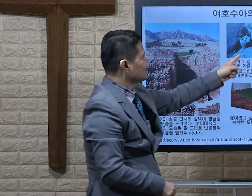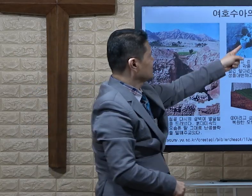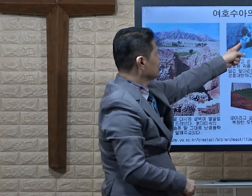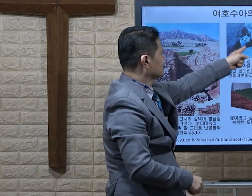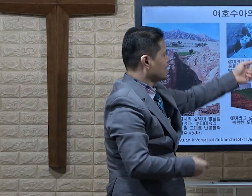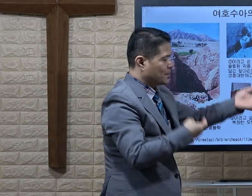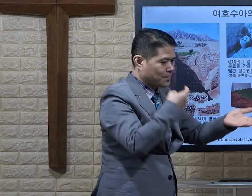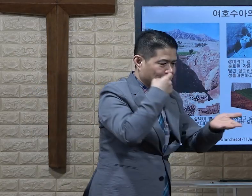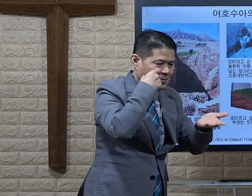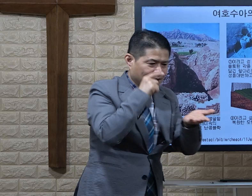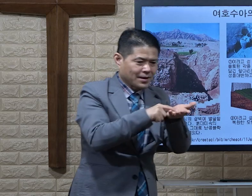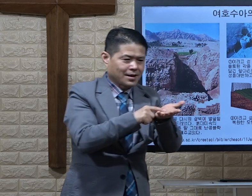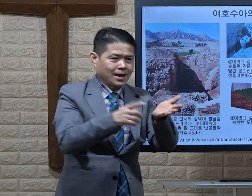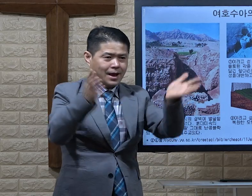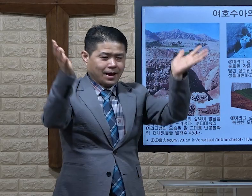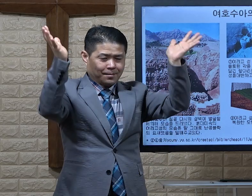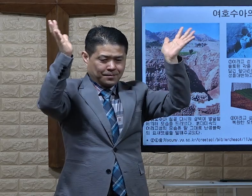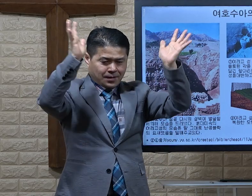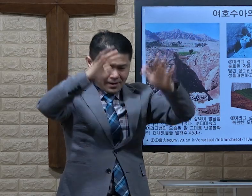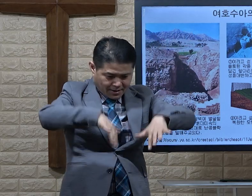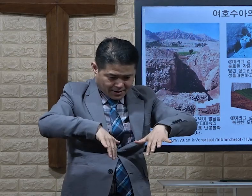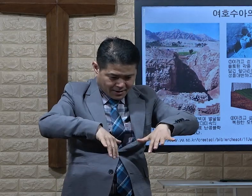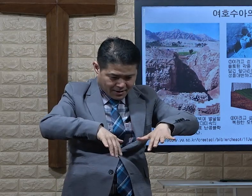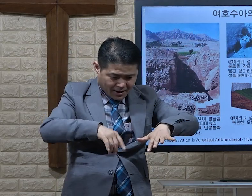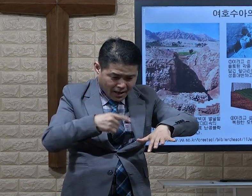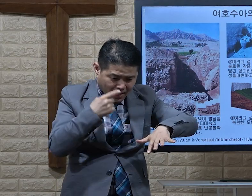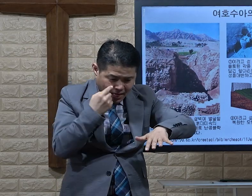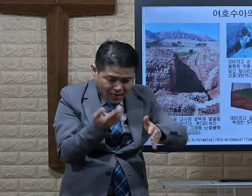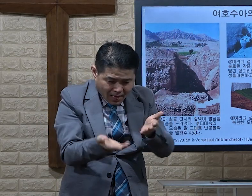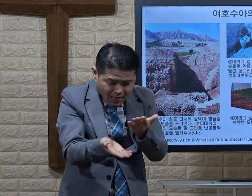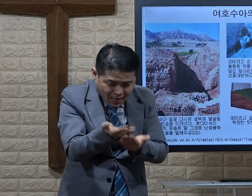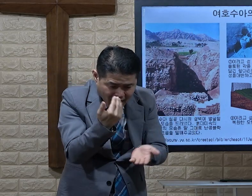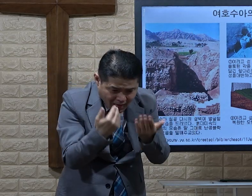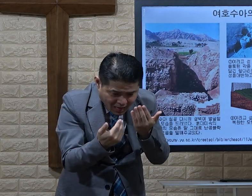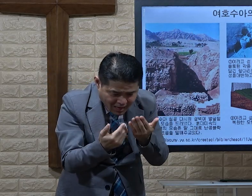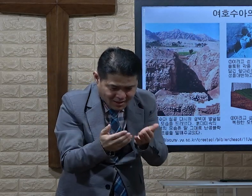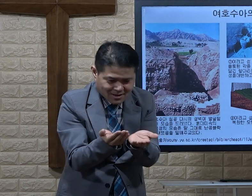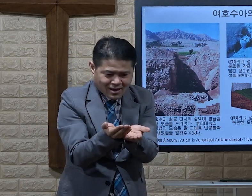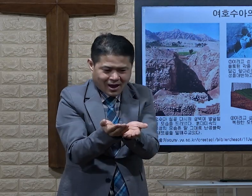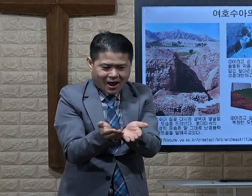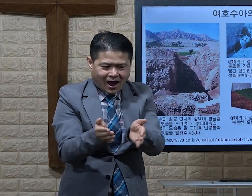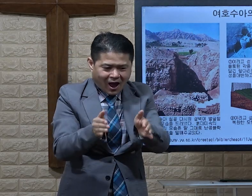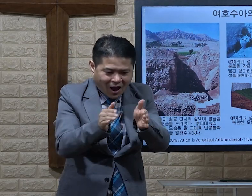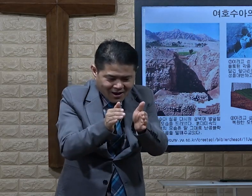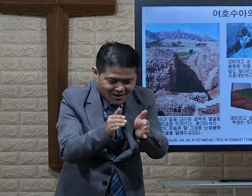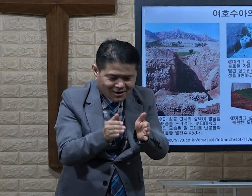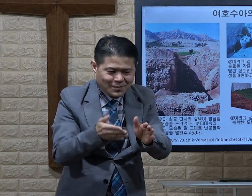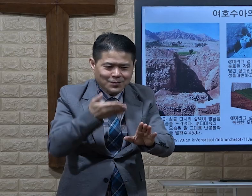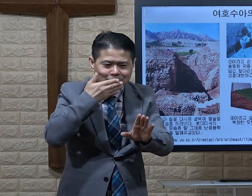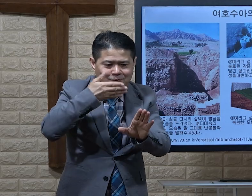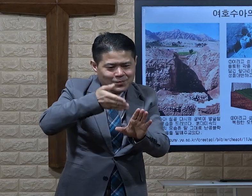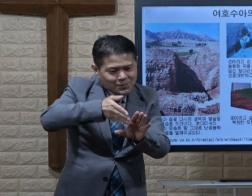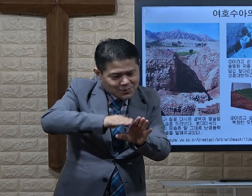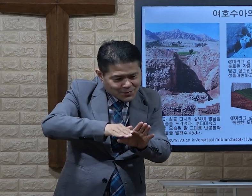성읍이었는데요. 그것이 쉽게 무너졌는데 그 안에